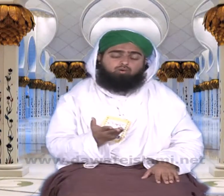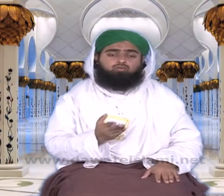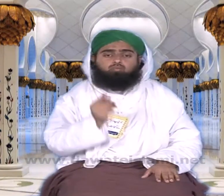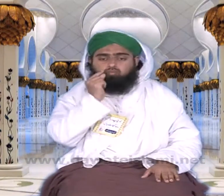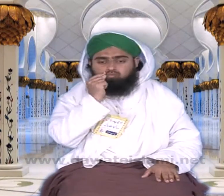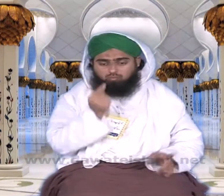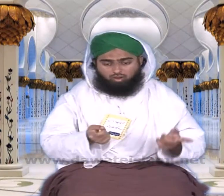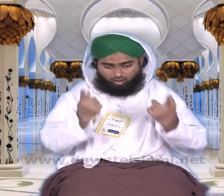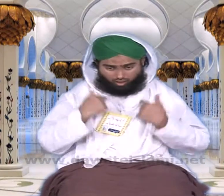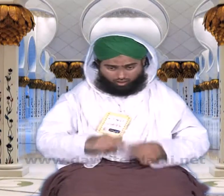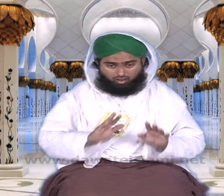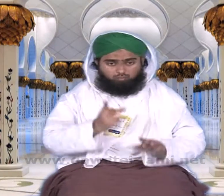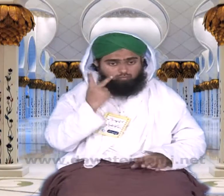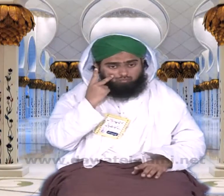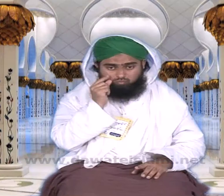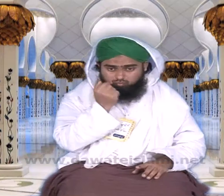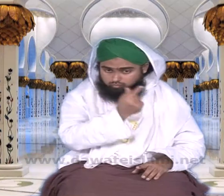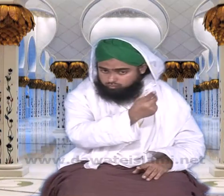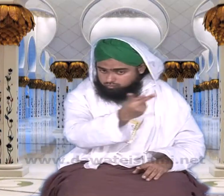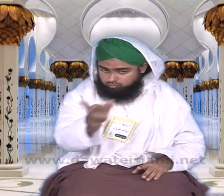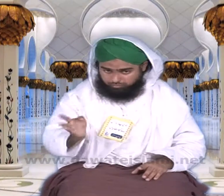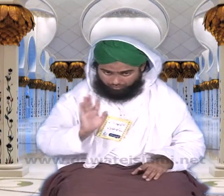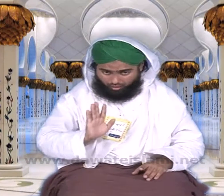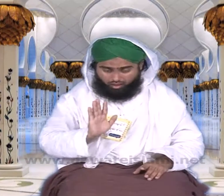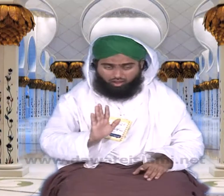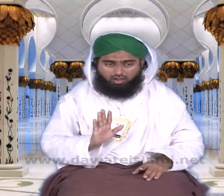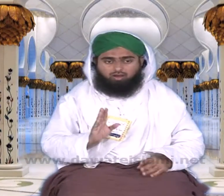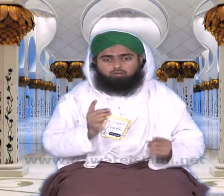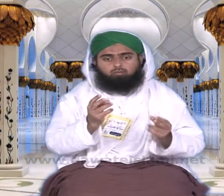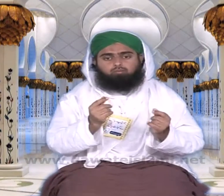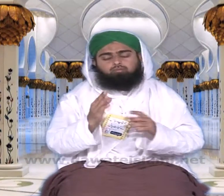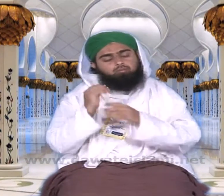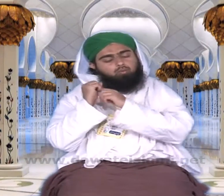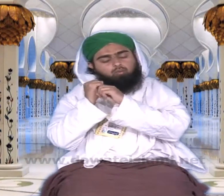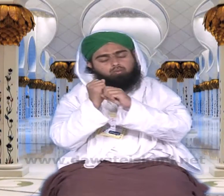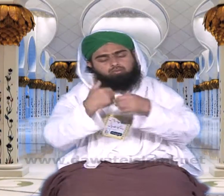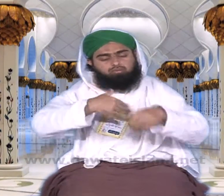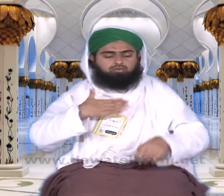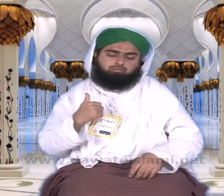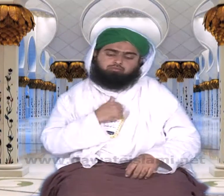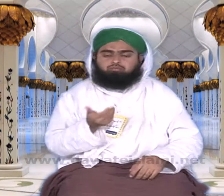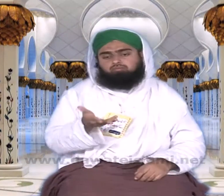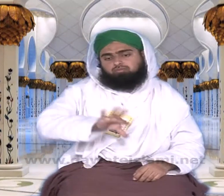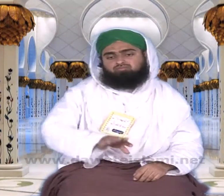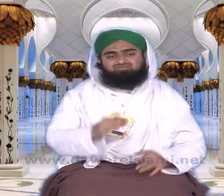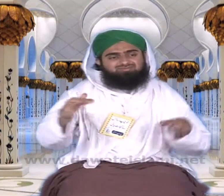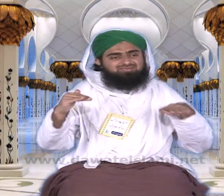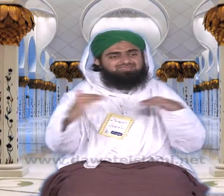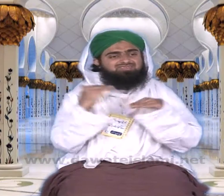بوڑا ہو جب وہی عبادت کرے نہیں نہیں آپ کتنے نوجوانوں کو دیکھتے ہیں کہ جو مطلبینے کے خواب کو خون میں تڑپتے ہوتے ابھی روڈوں